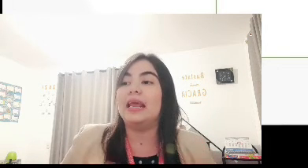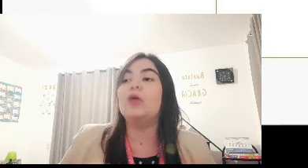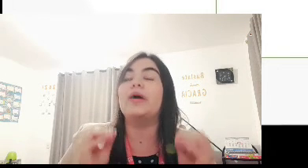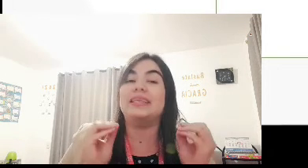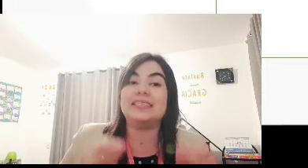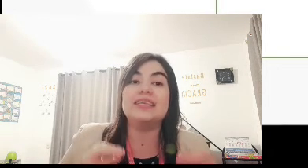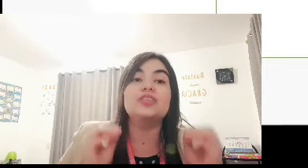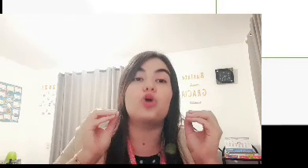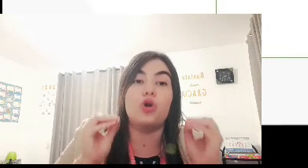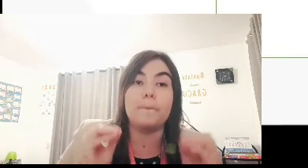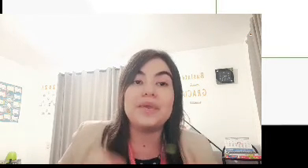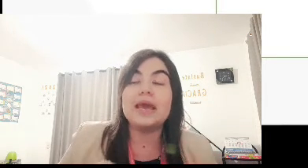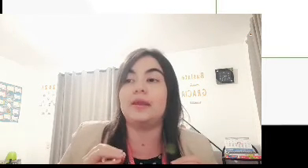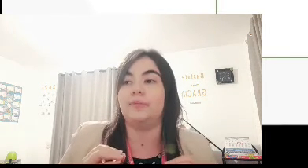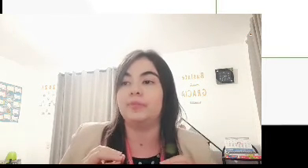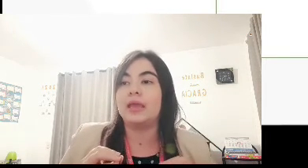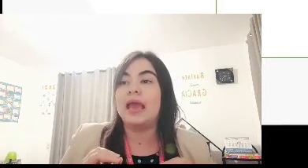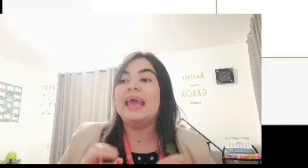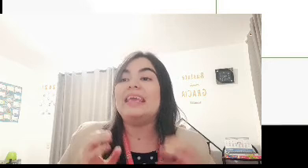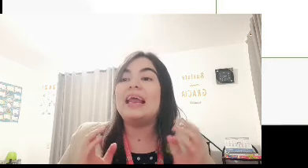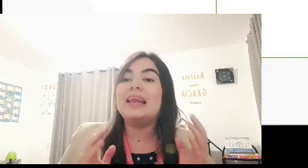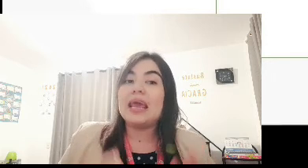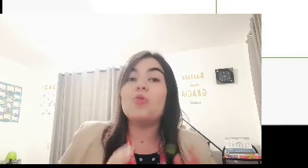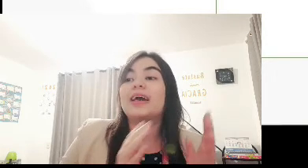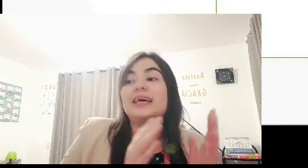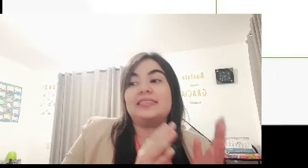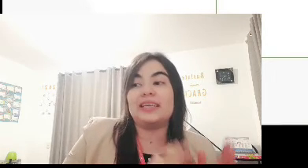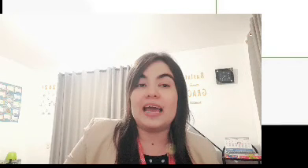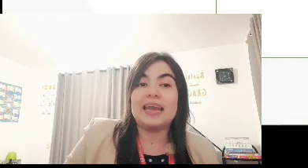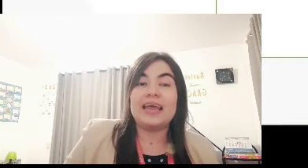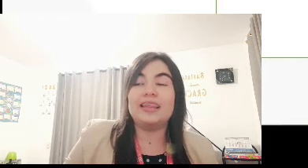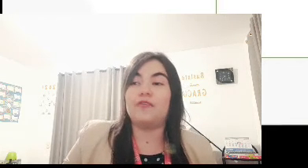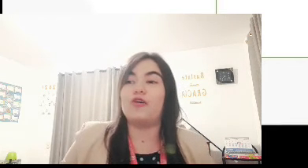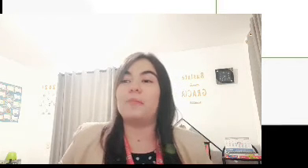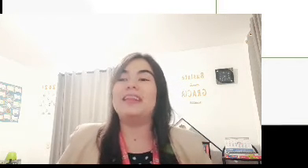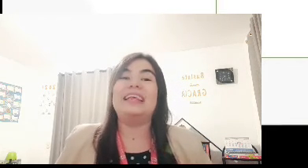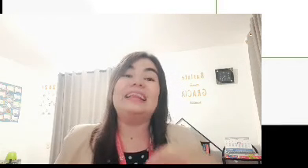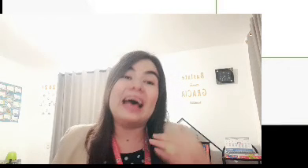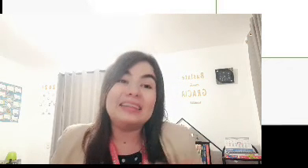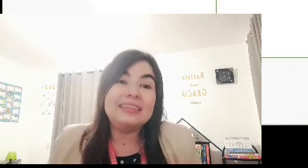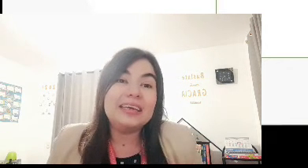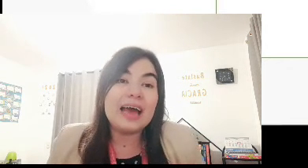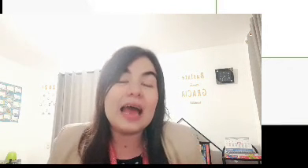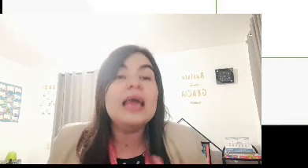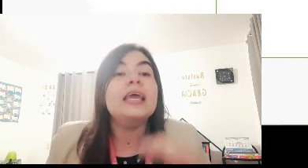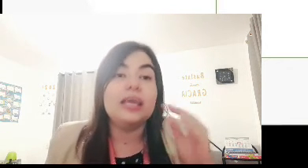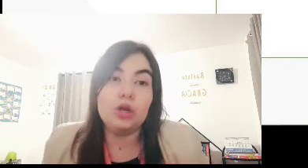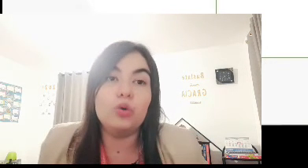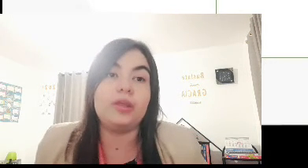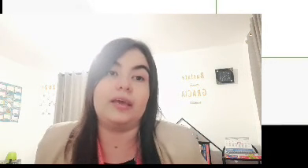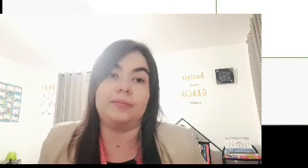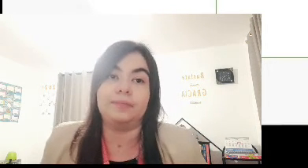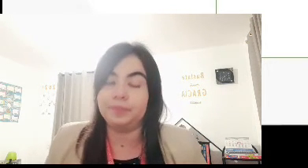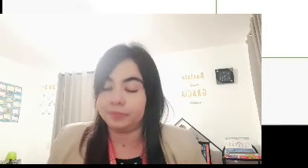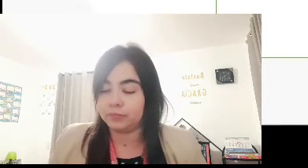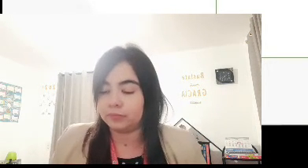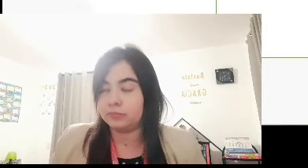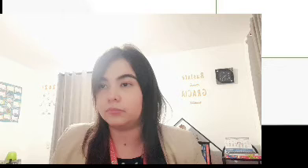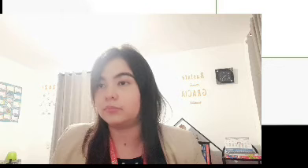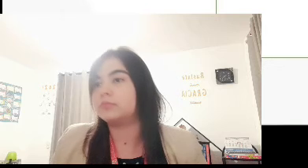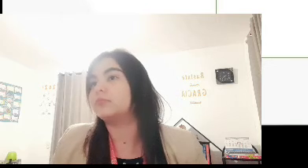en lengua de señas colombiana y en lengua castellana de forma didáctica y lúdica.